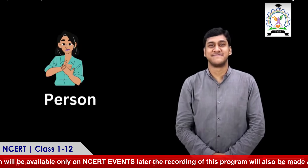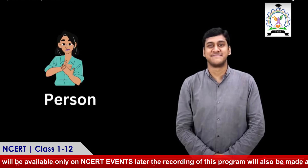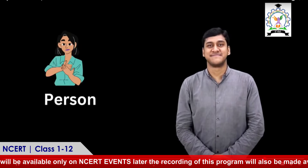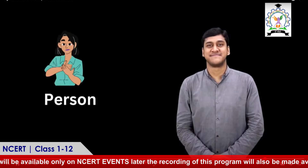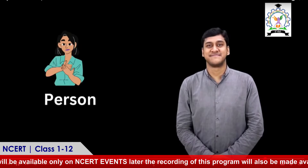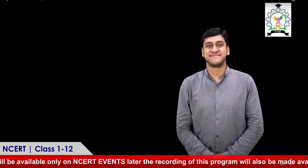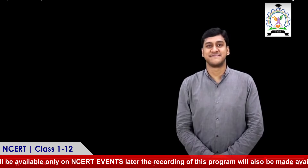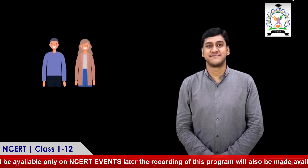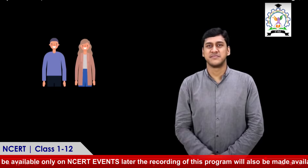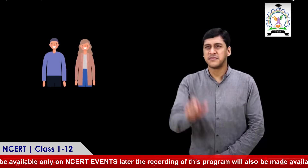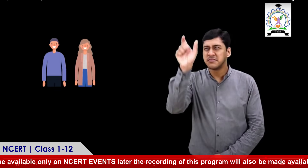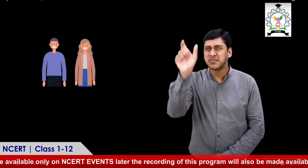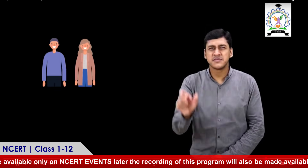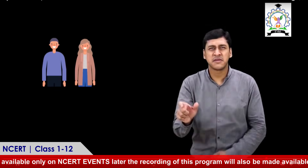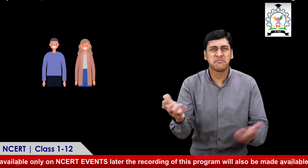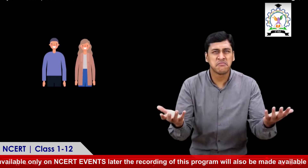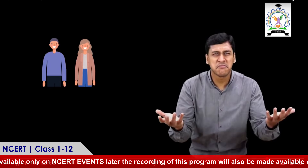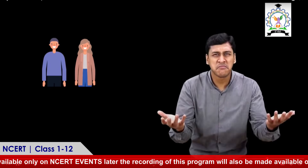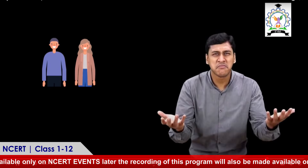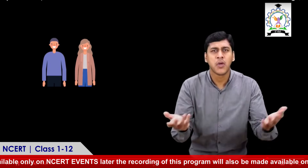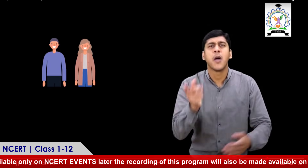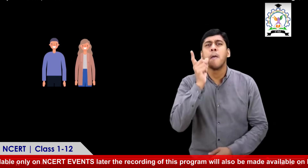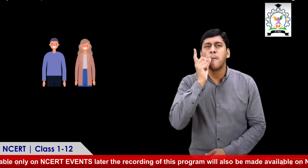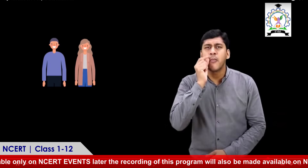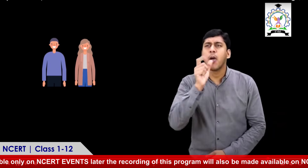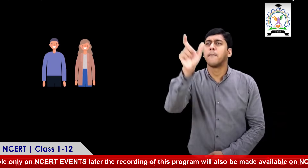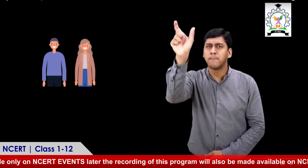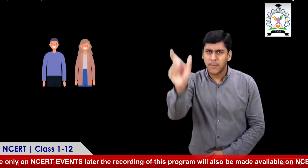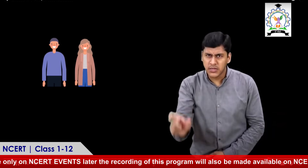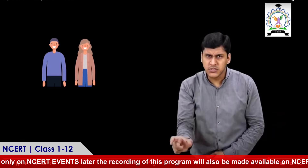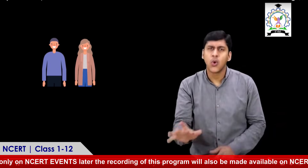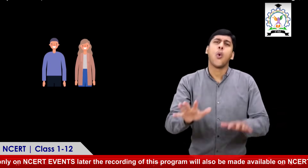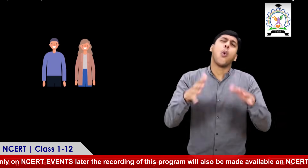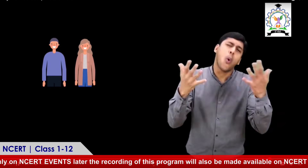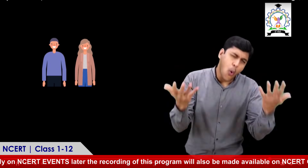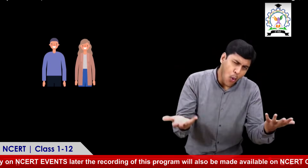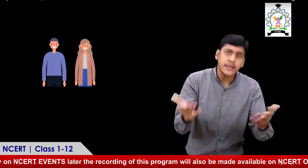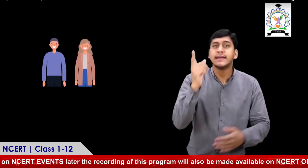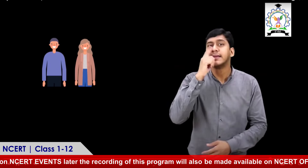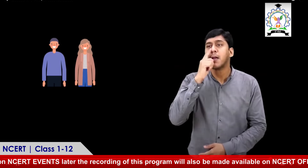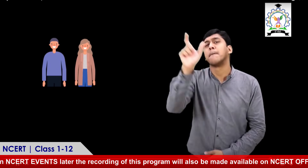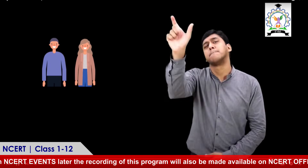शख्स या फिर पुरुष या महिला,